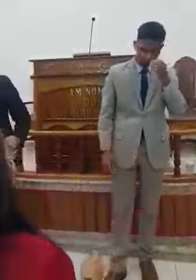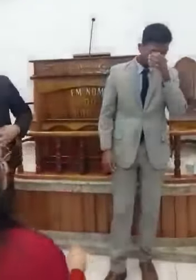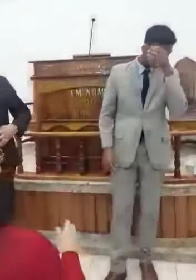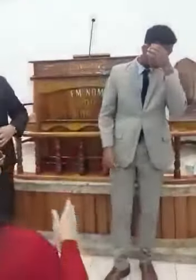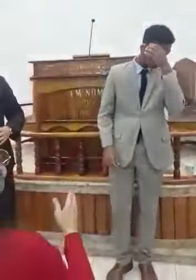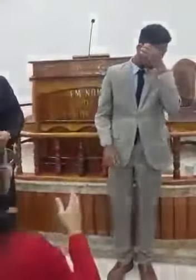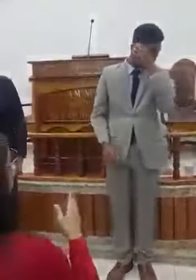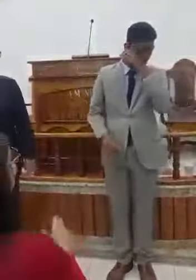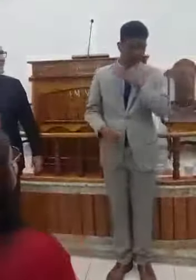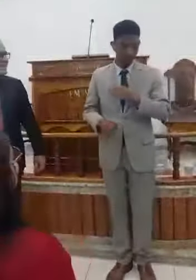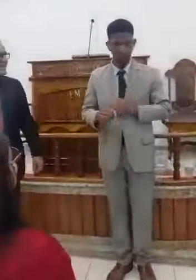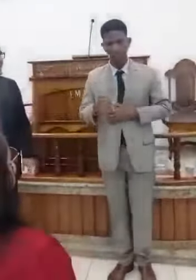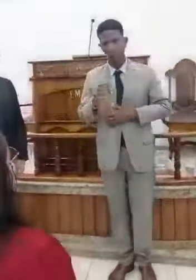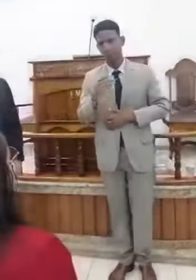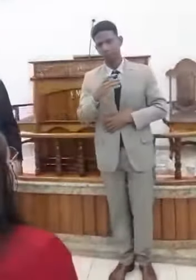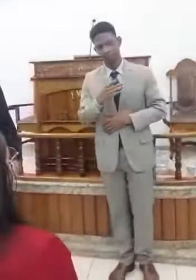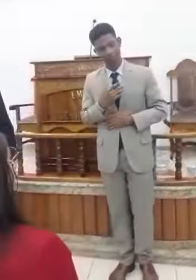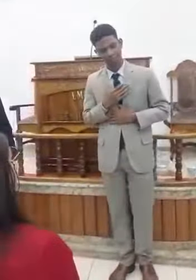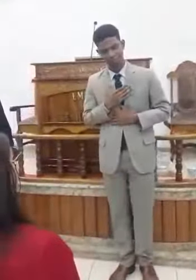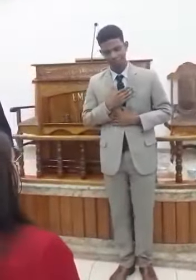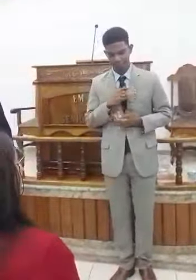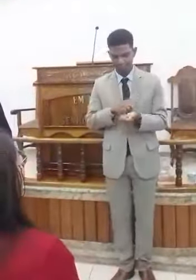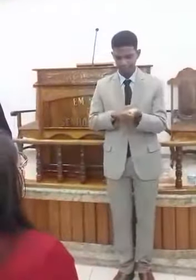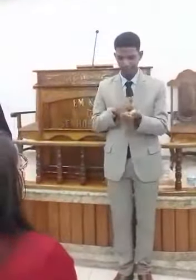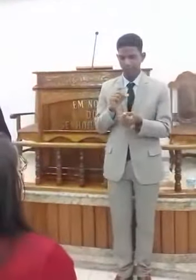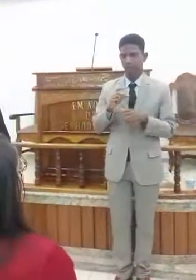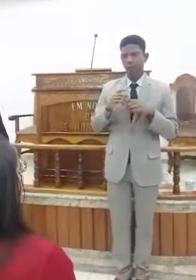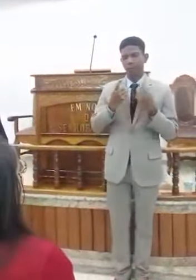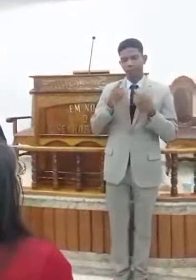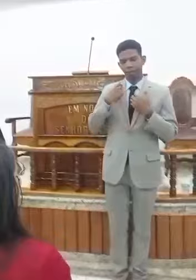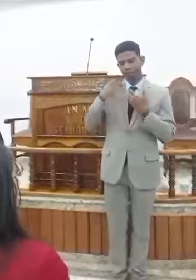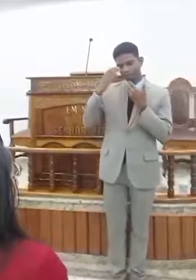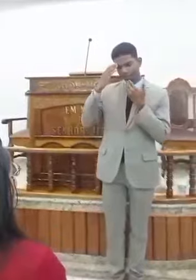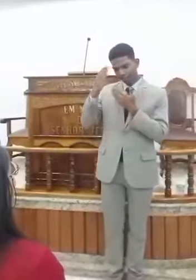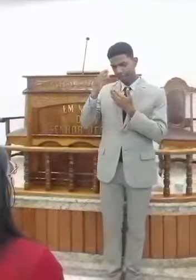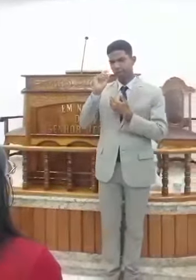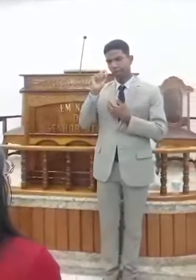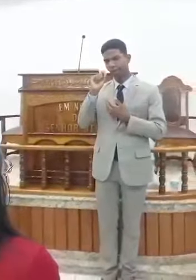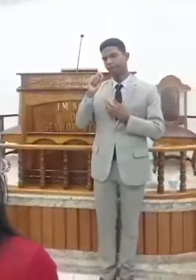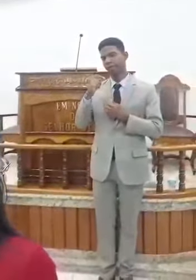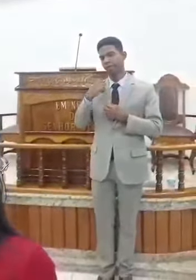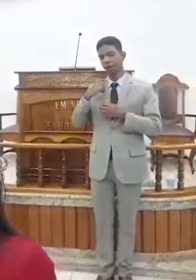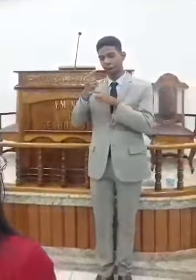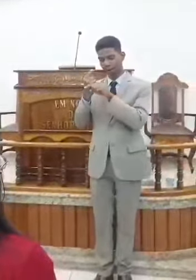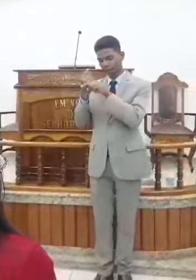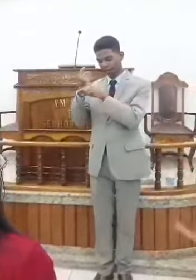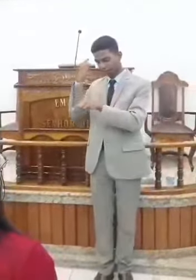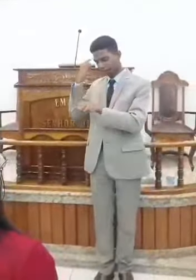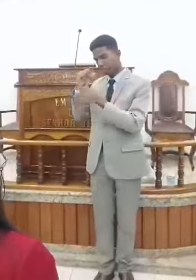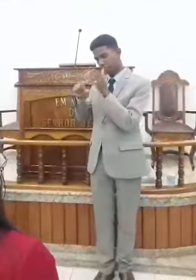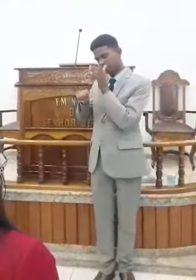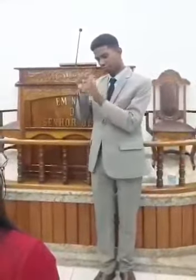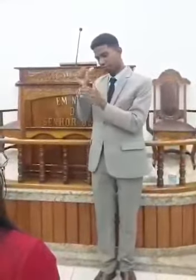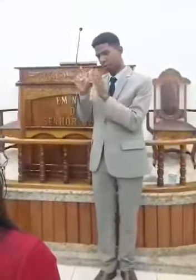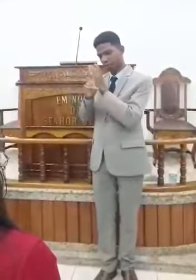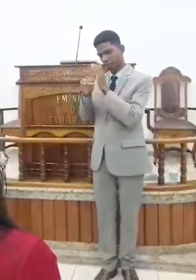irmão. Glória a Deus. Oh, meu Deus. Eu tô muito nervosa. Eu quero agradecer muito o quê? Que no passado, a